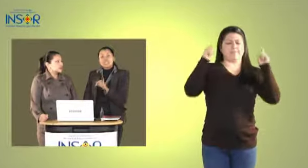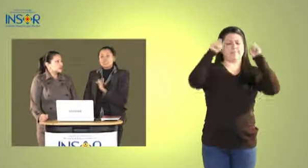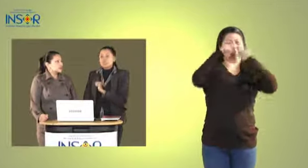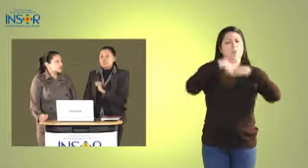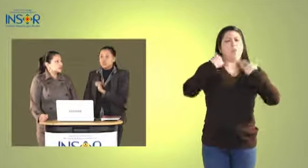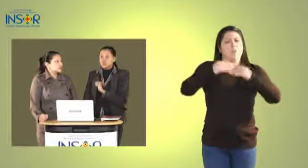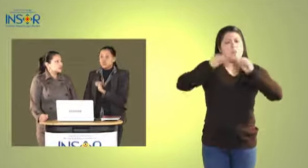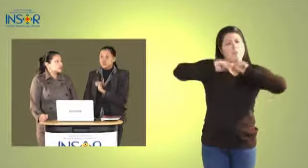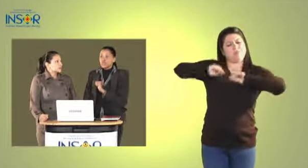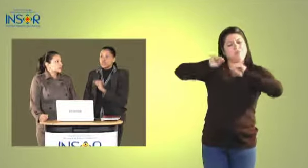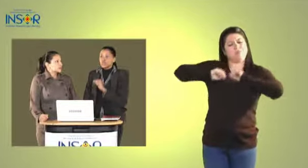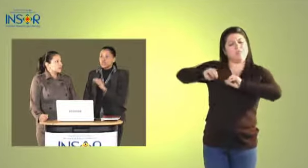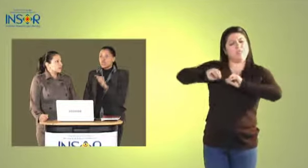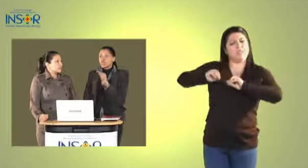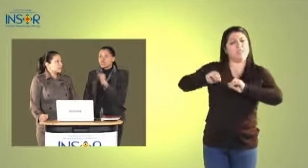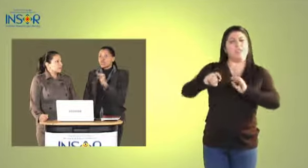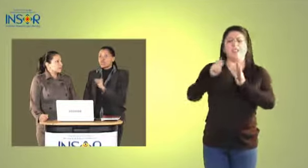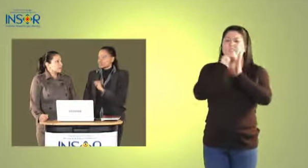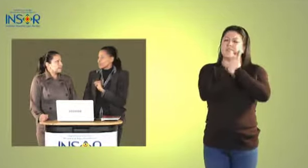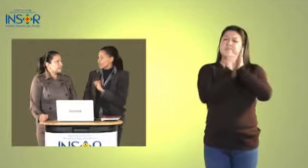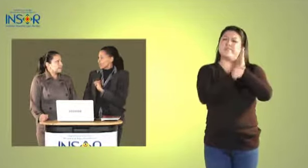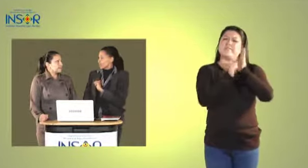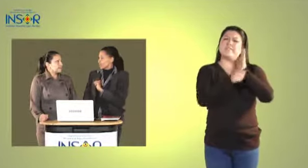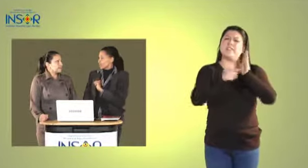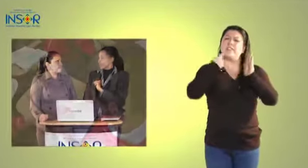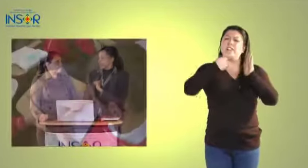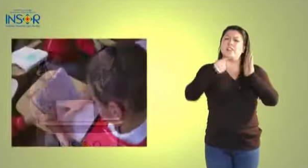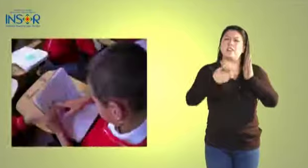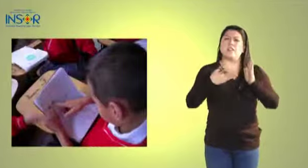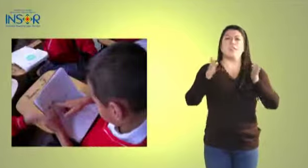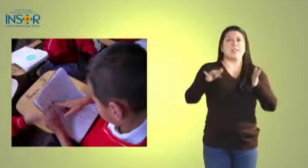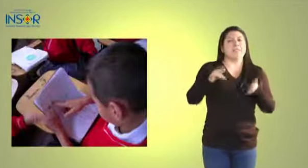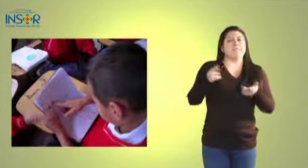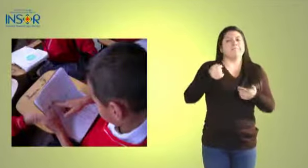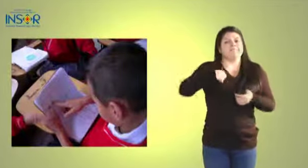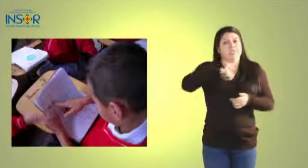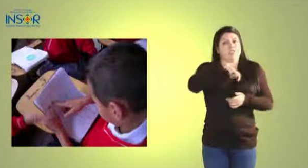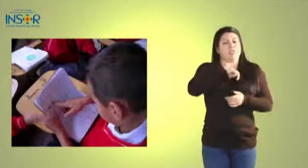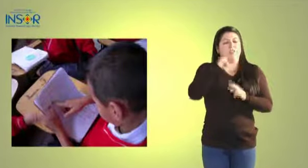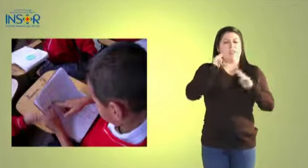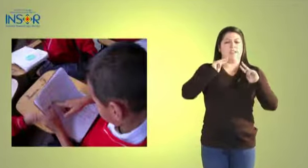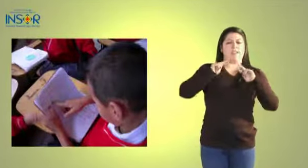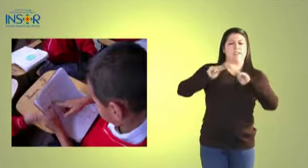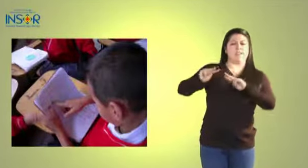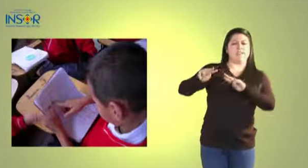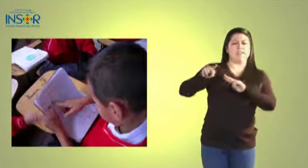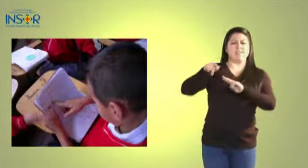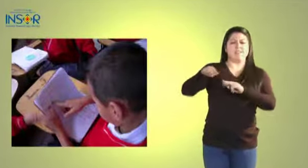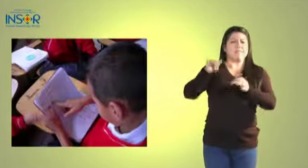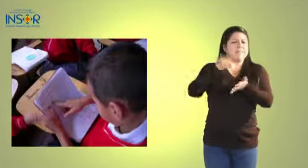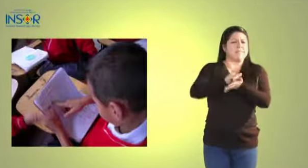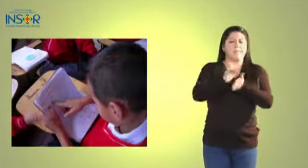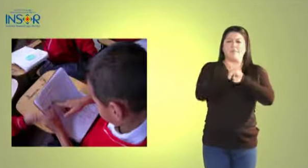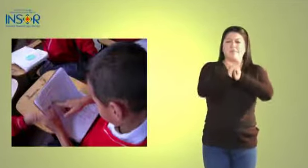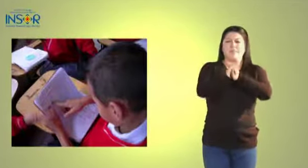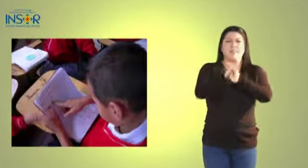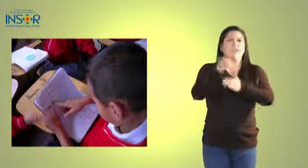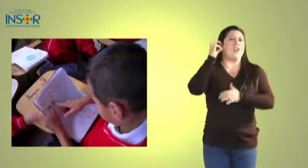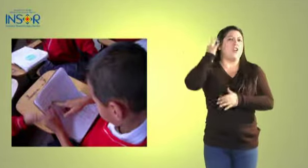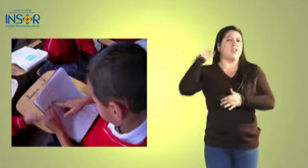mayoría siguen de pronto usando métodos para los oyentes. Por ejemplo, un método que uno ve que prevalece y que aún